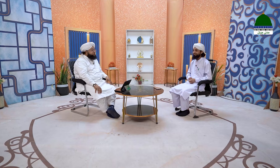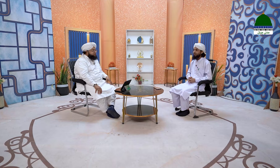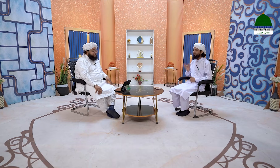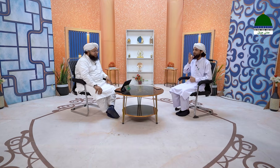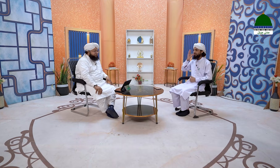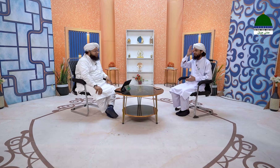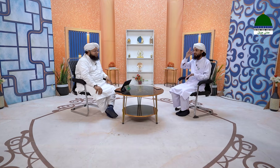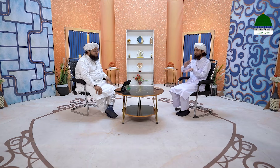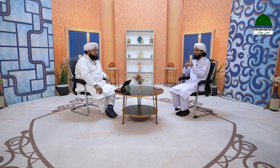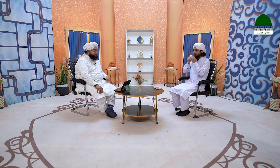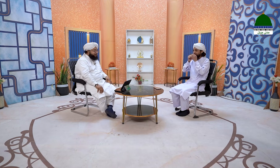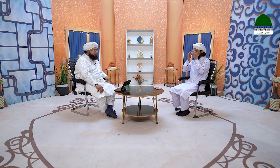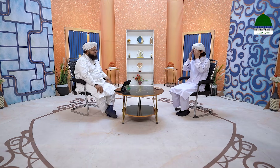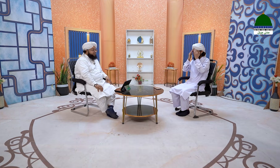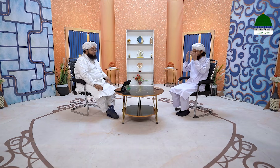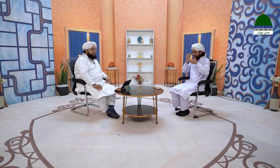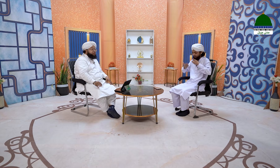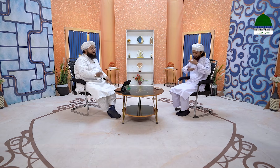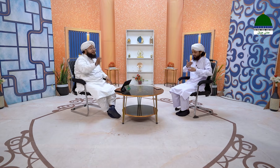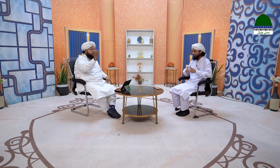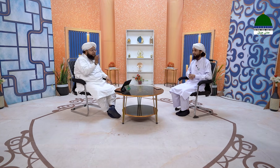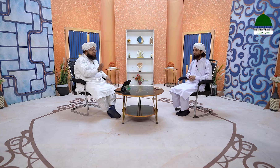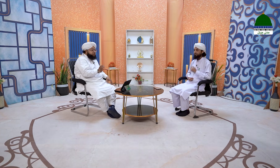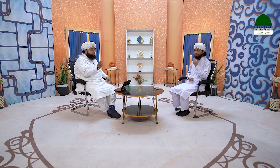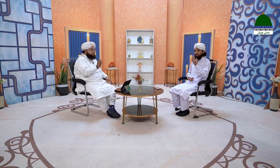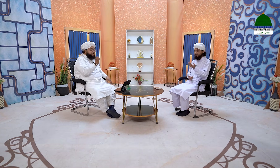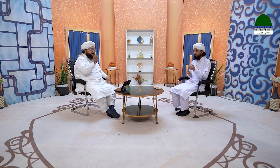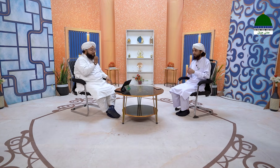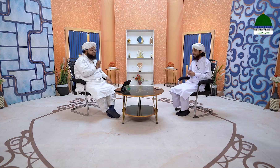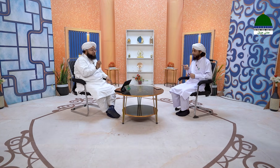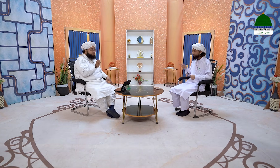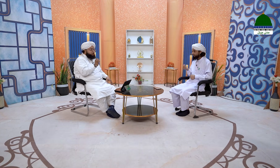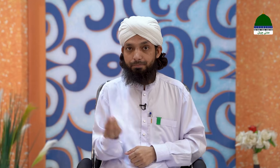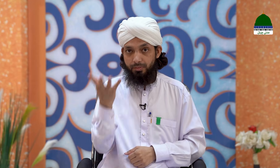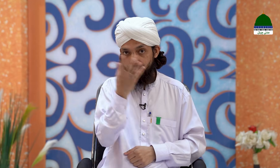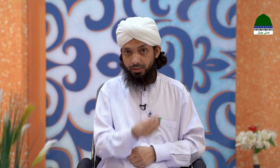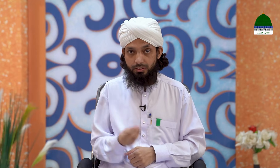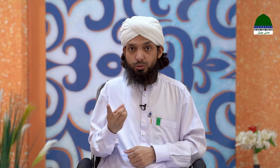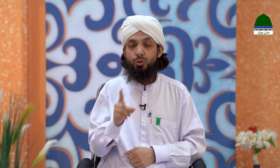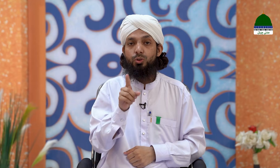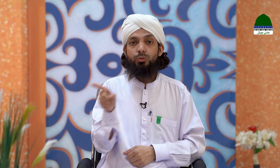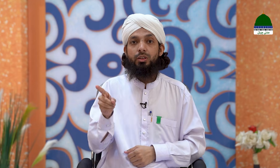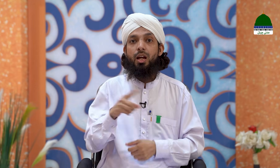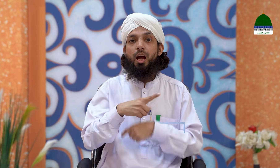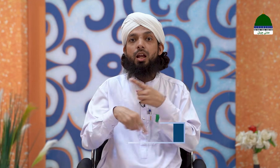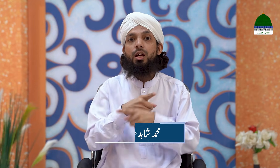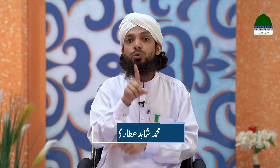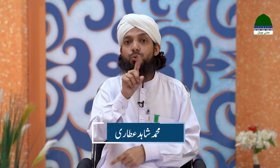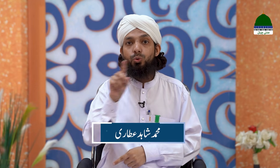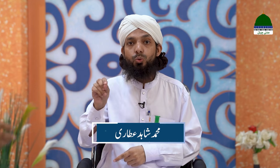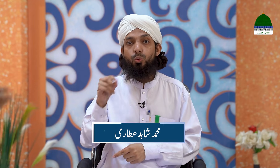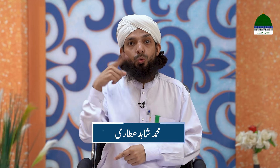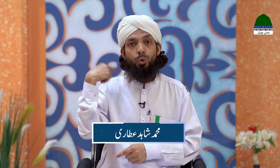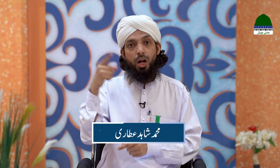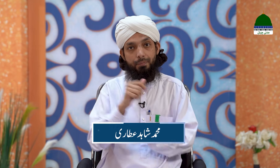حضور پرنور صلی اللہ علیہ وسلم نے فرمایا، تیرے ہر دن کے روزے کا اجر 100 غلام آزاد کرنے